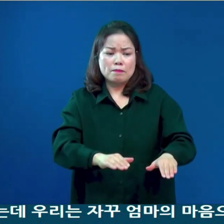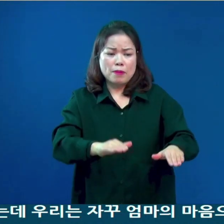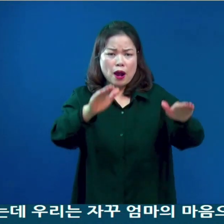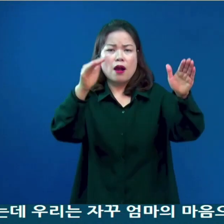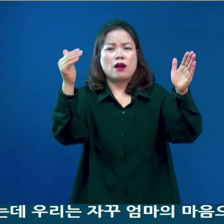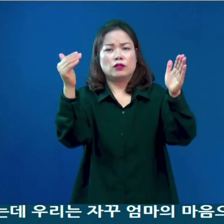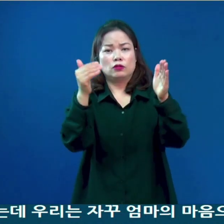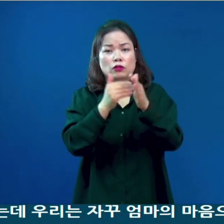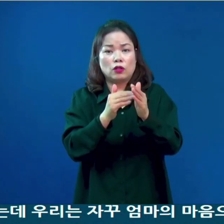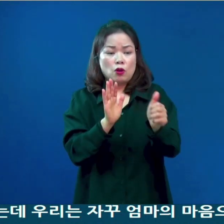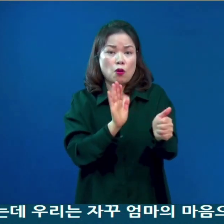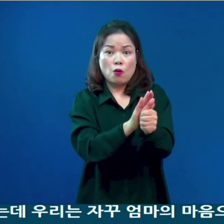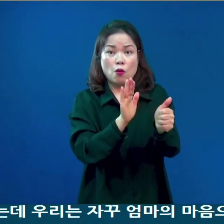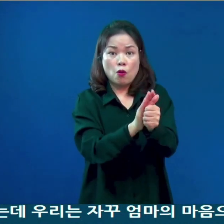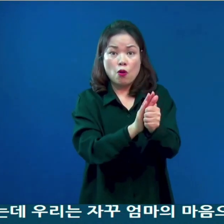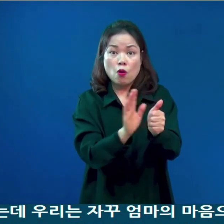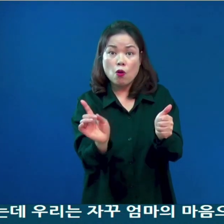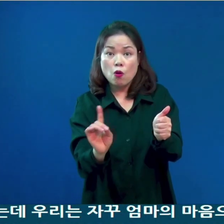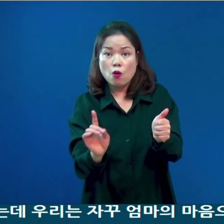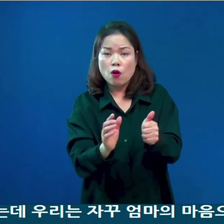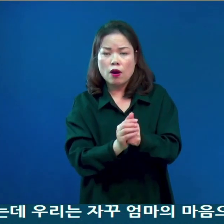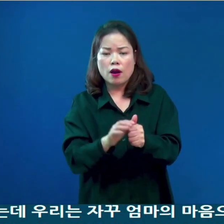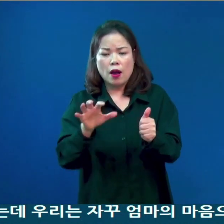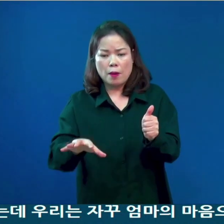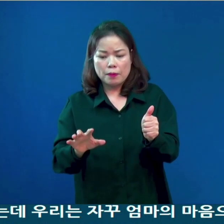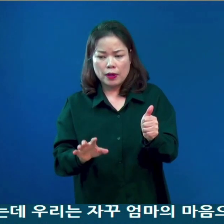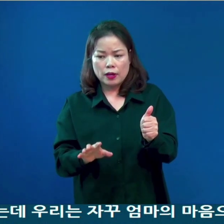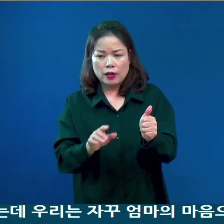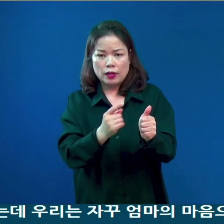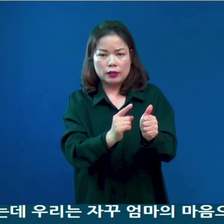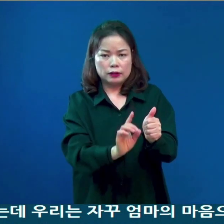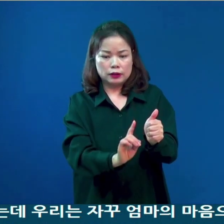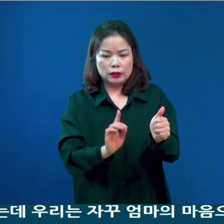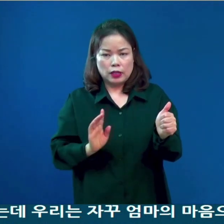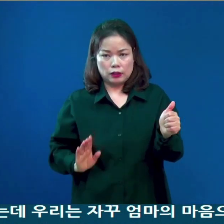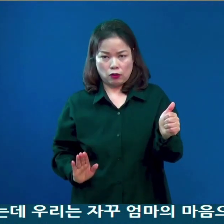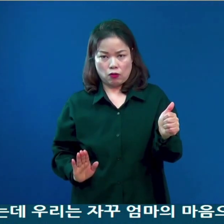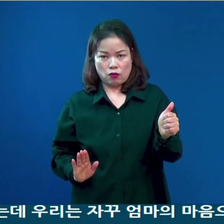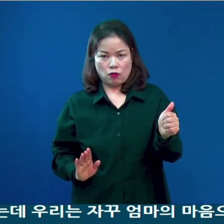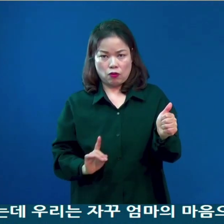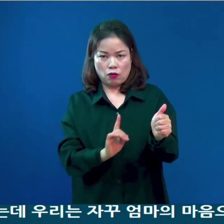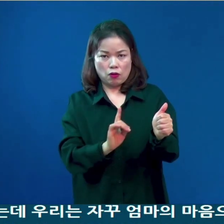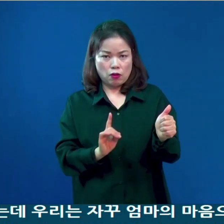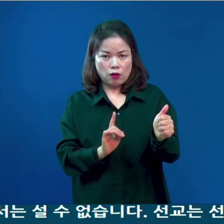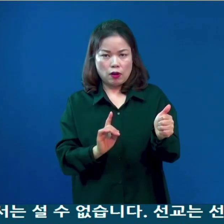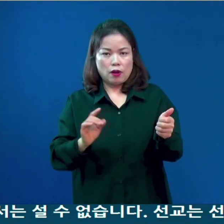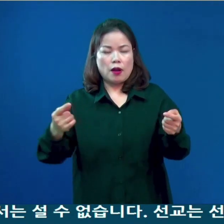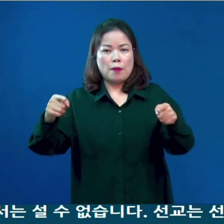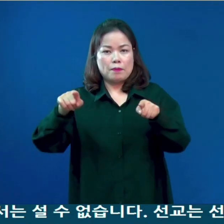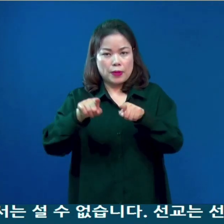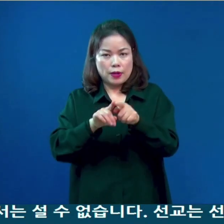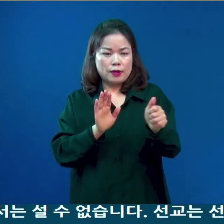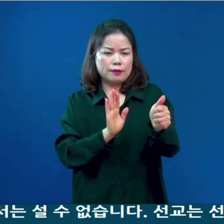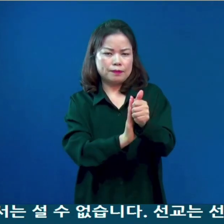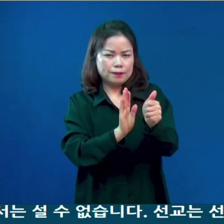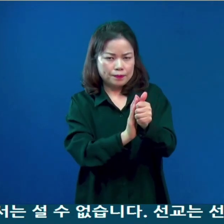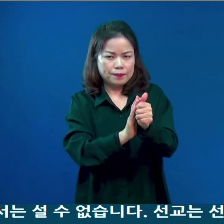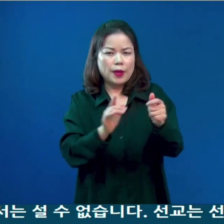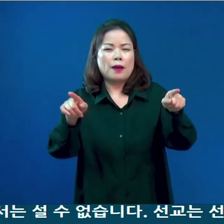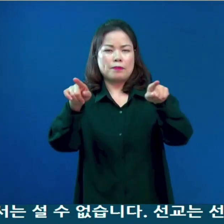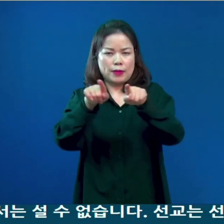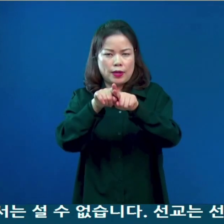도와줘야 되는 것이에요. 어떻게? 옆에서 한 발 뒤에서 파트너를 이루는 겁니다. 우리 함께